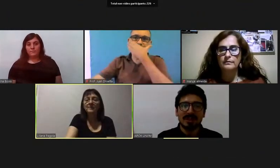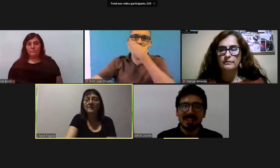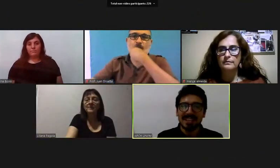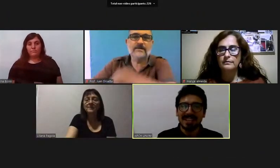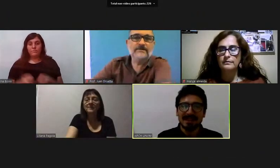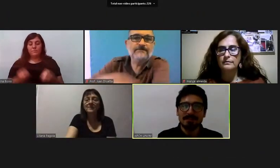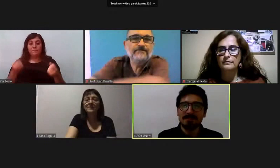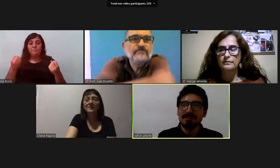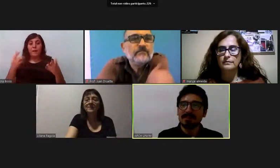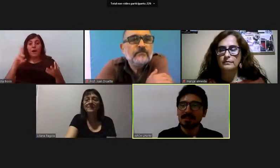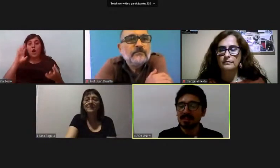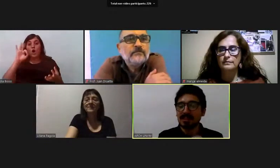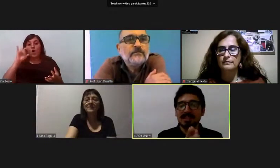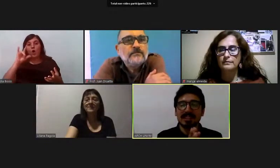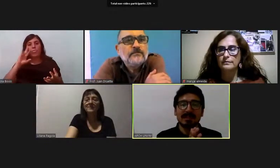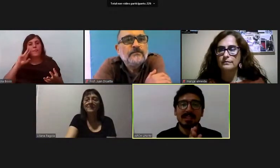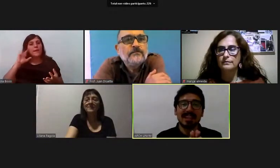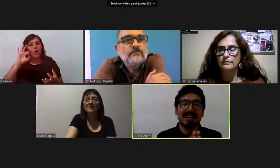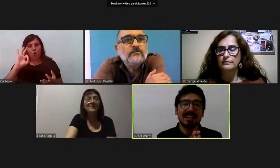Bueno,